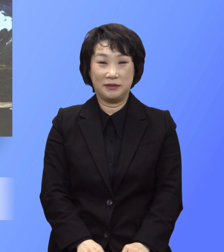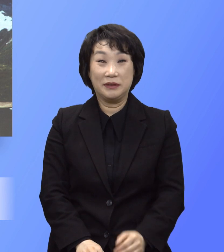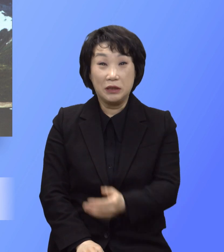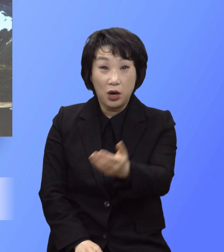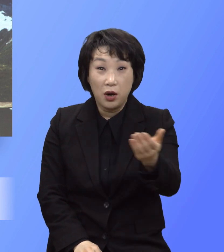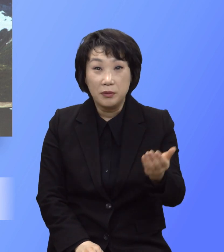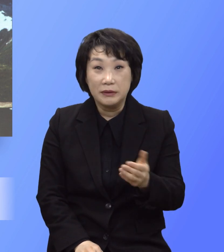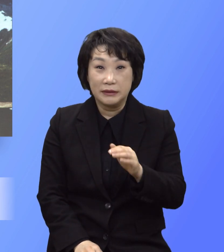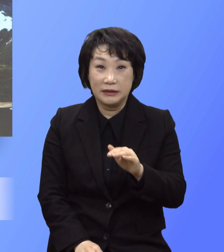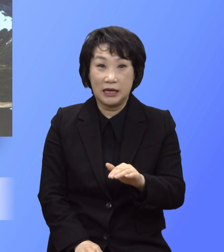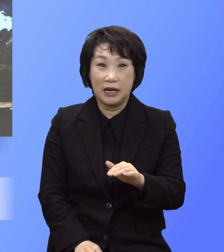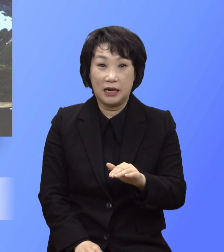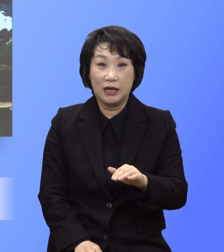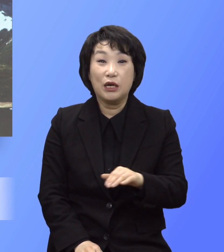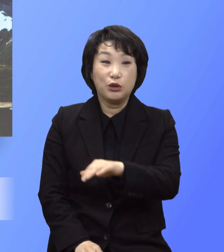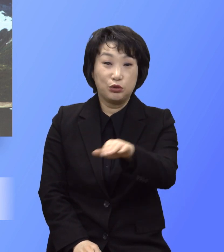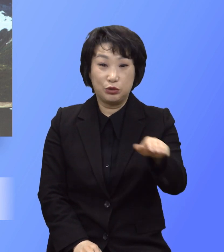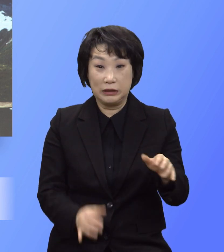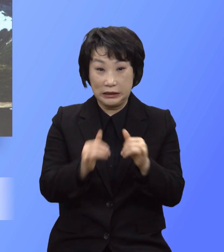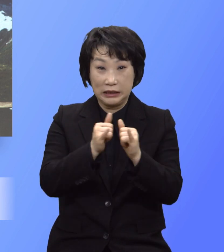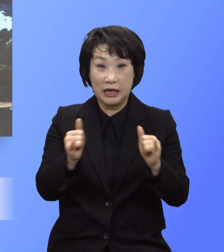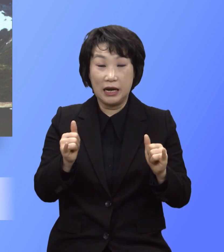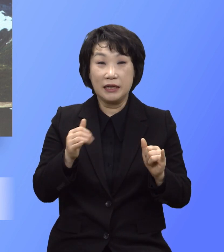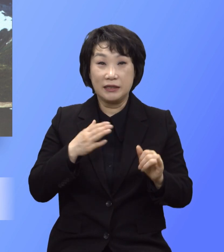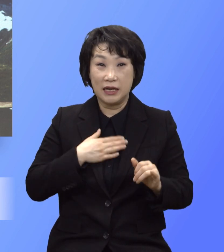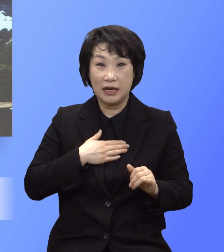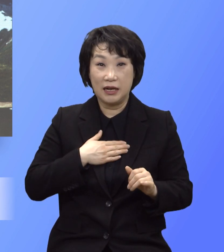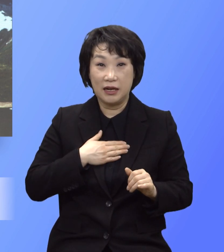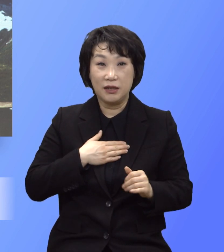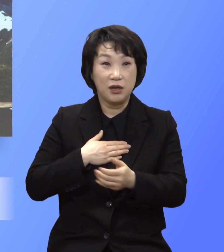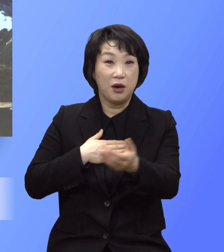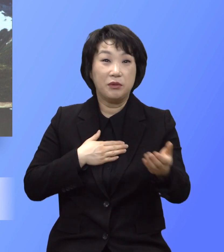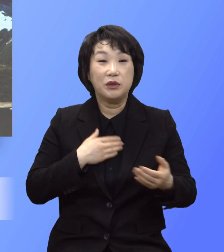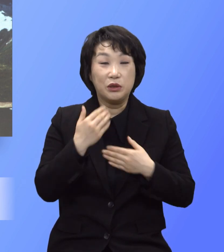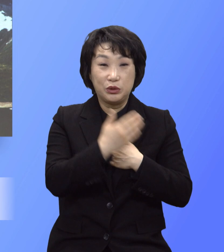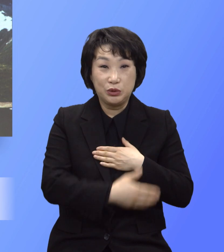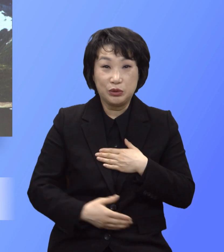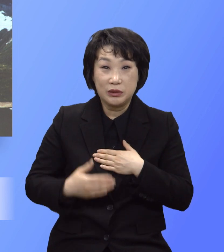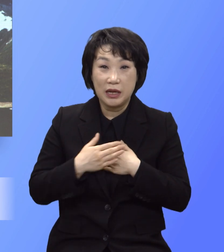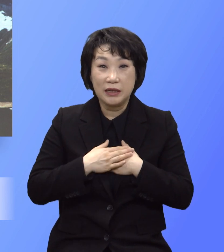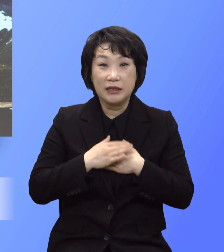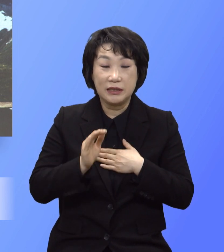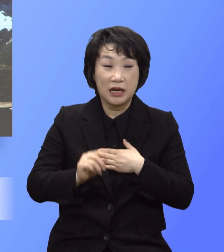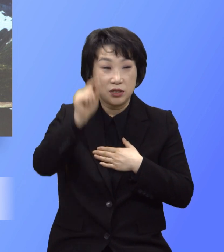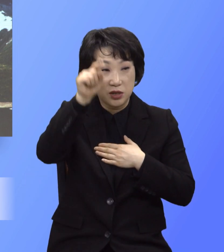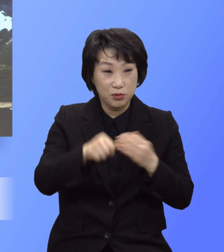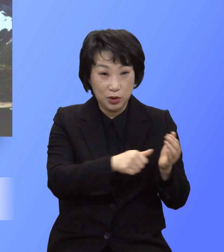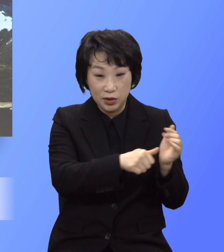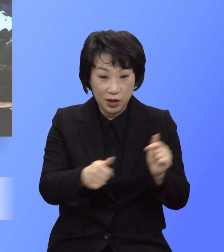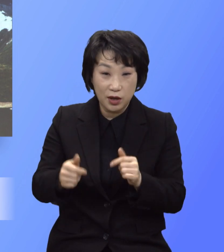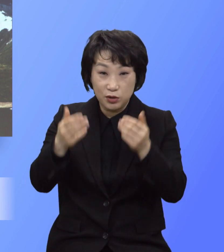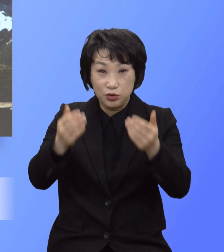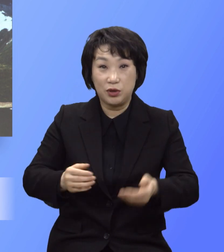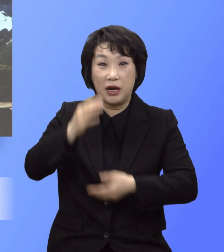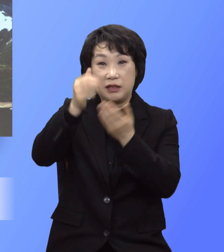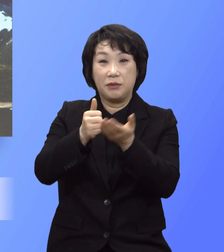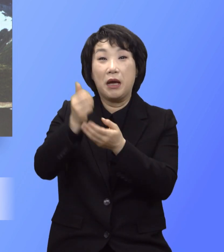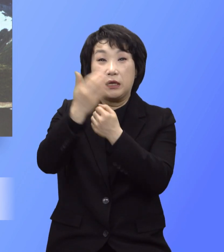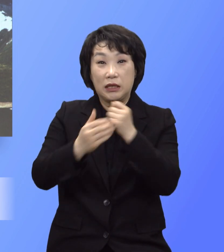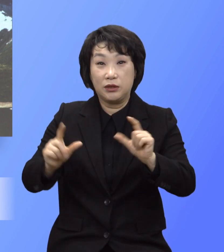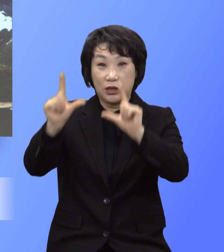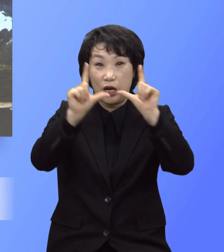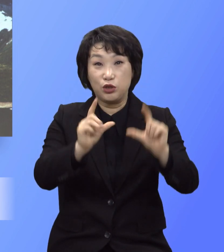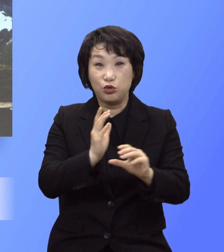여러분, 우리 인간은 육체는 천지만물을 주신 하나님의 은혜로